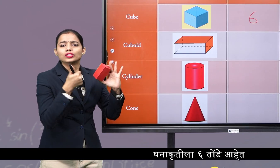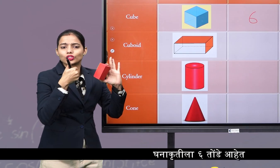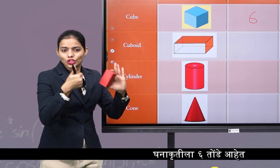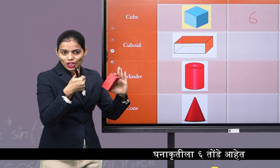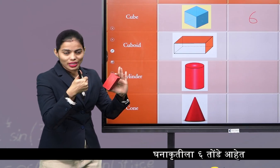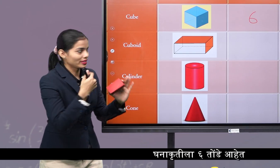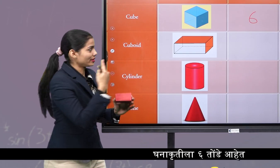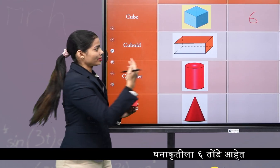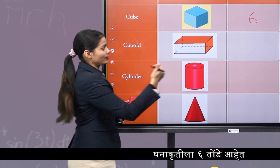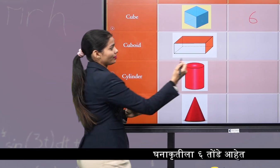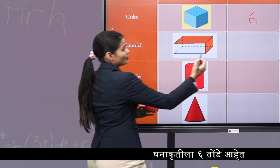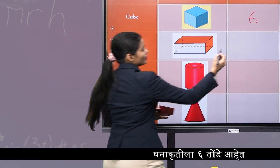घनाकृतीला 6 तोंडे आहेत.